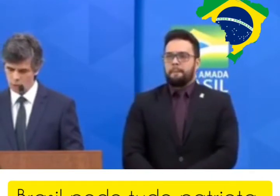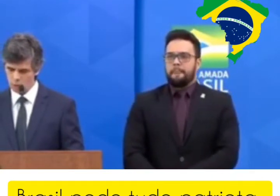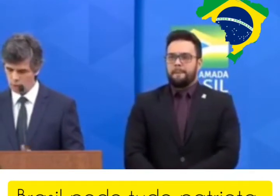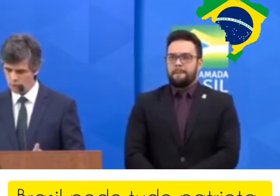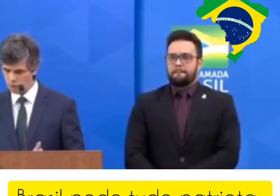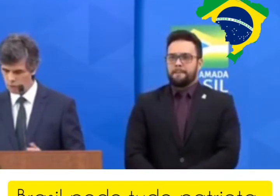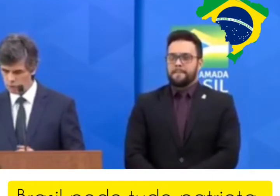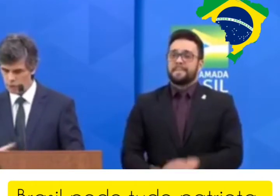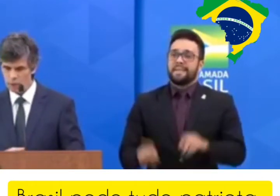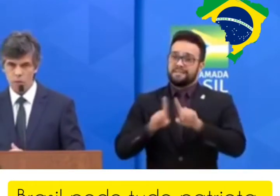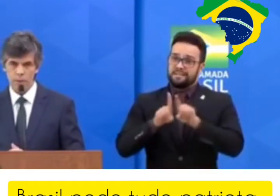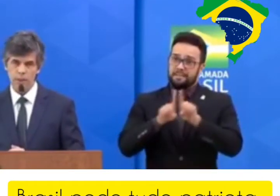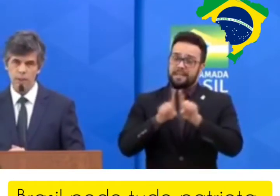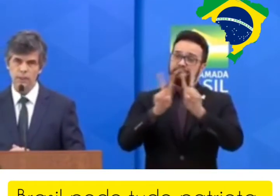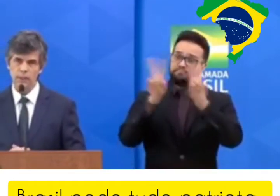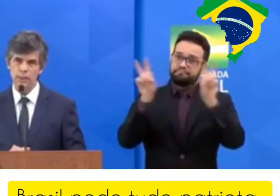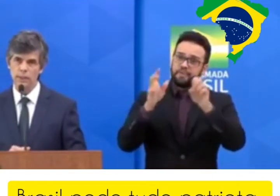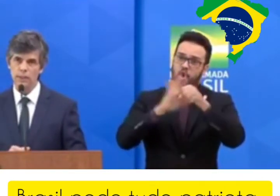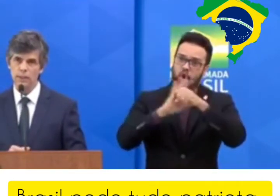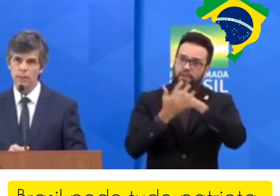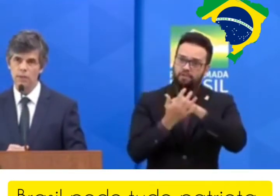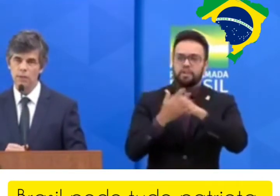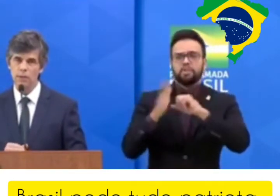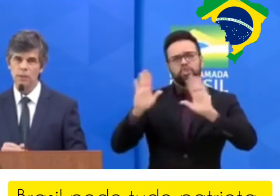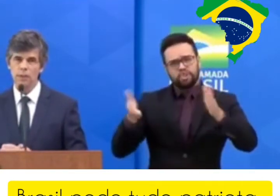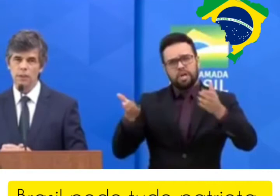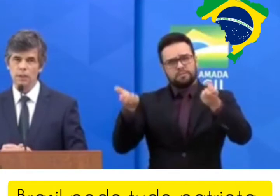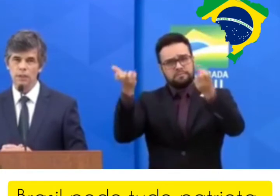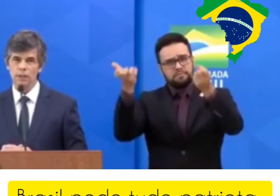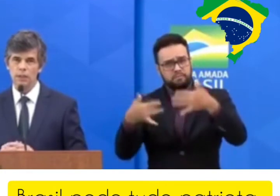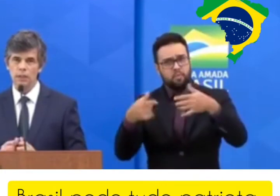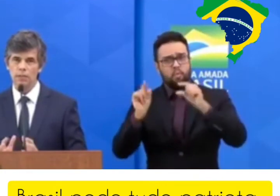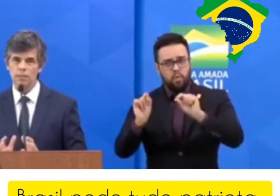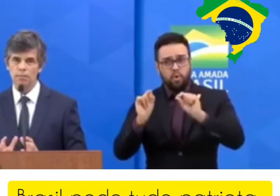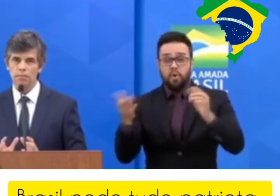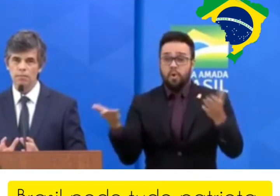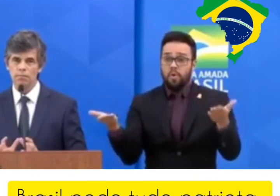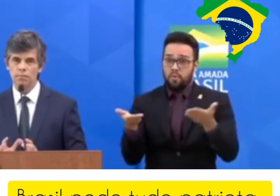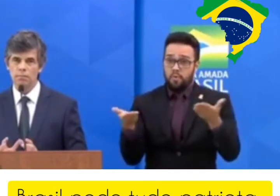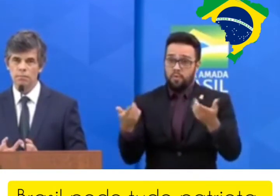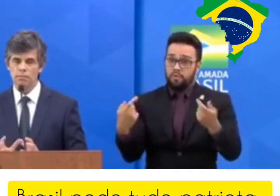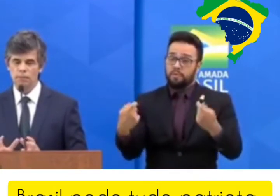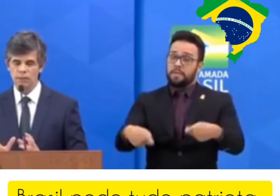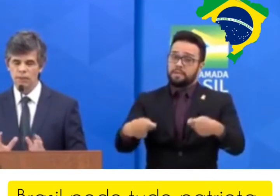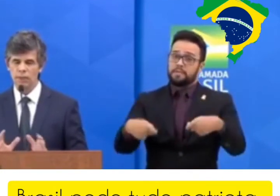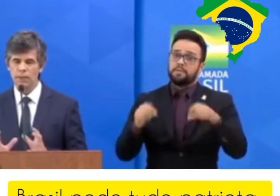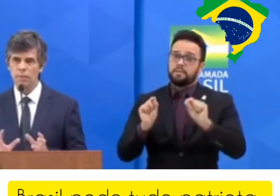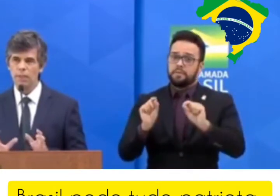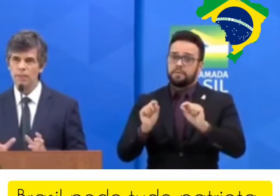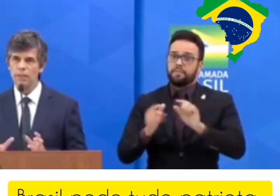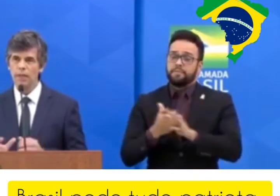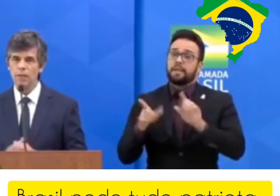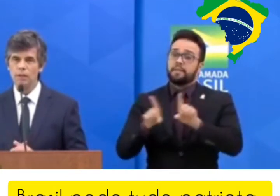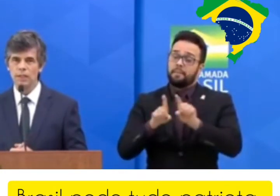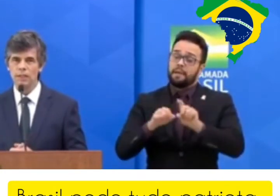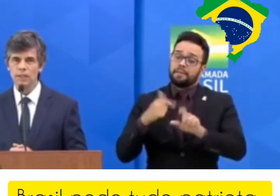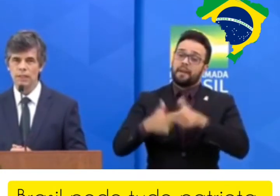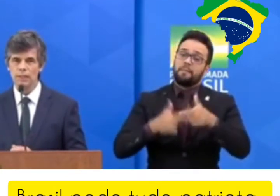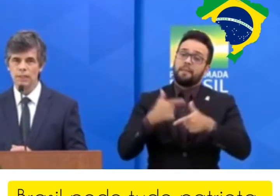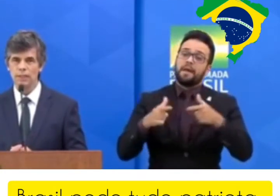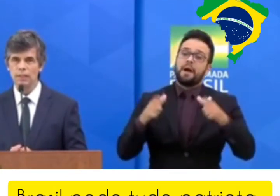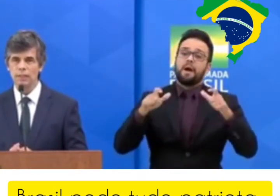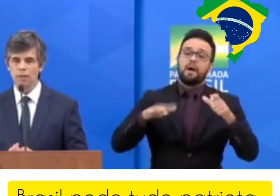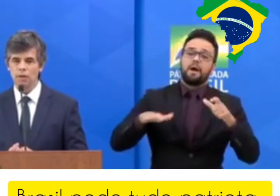Em relação ao coronavírus, eu já comentei, quer dizer, a gente tem hoje que a gente vai ter que trabalhar esse cenário de